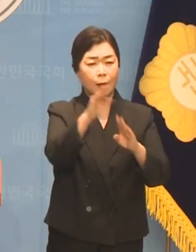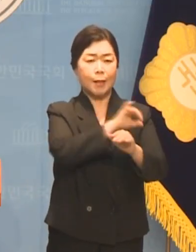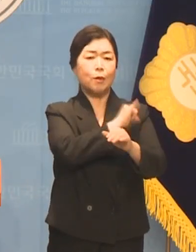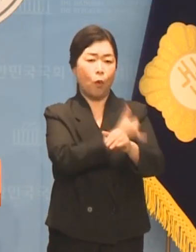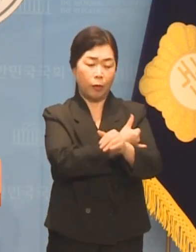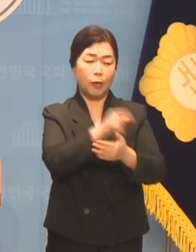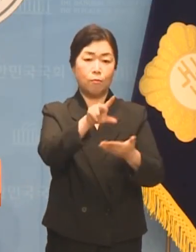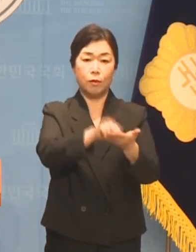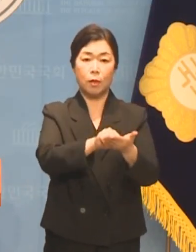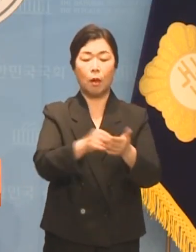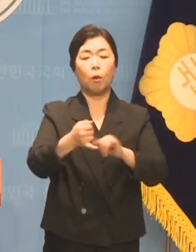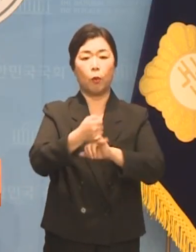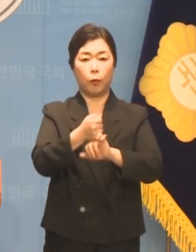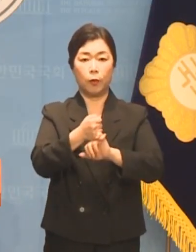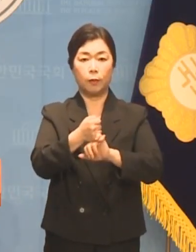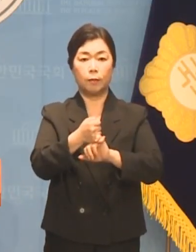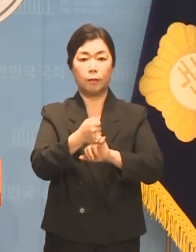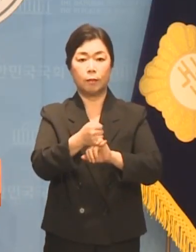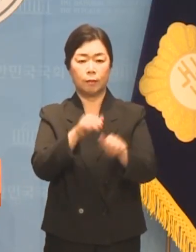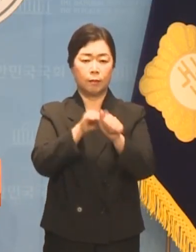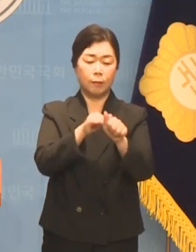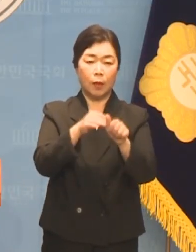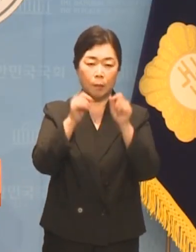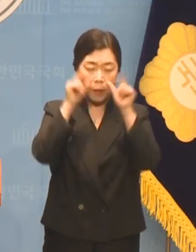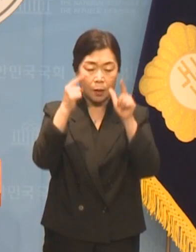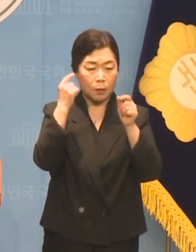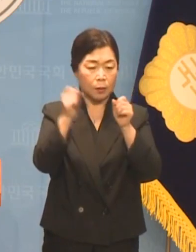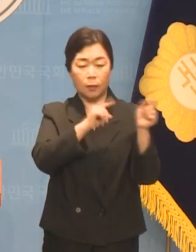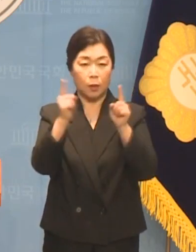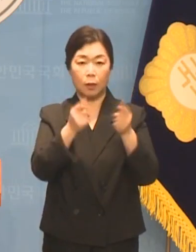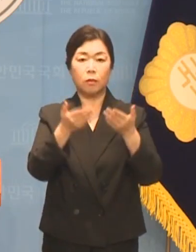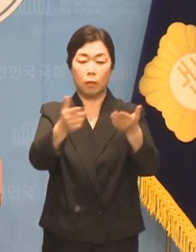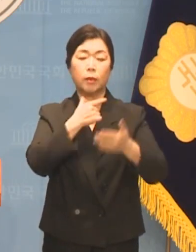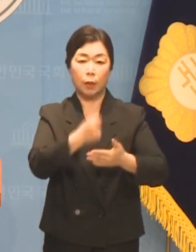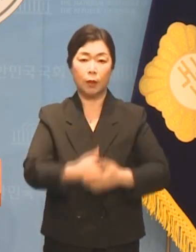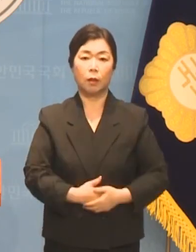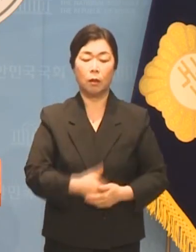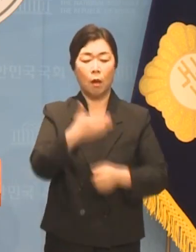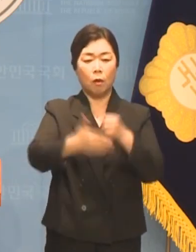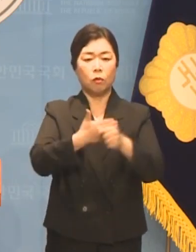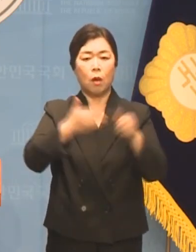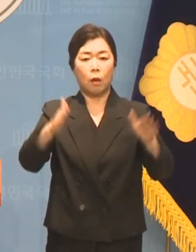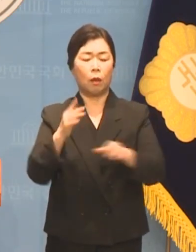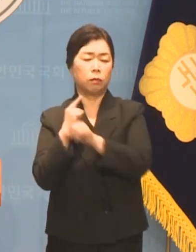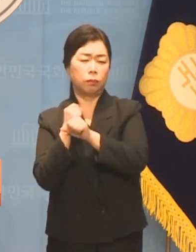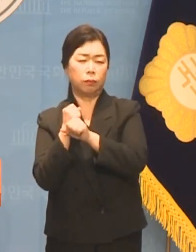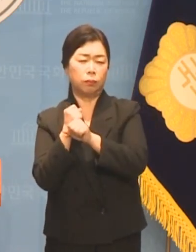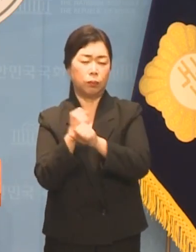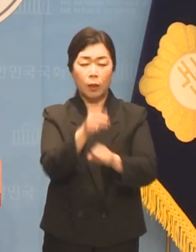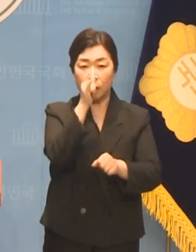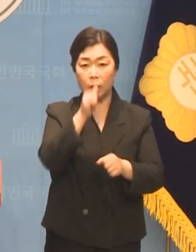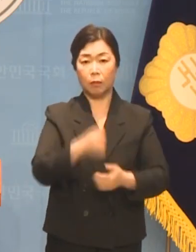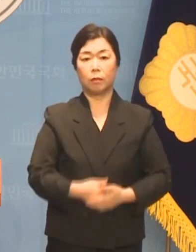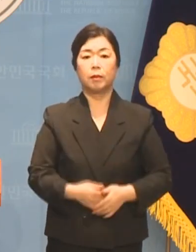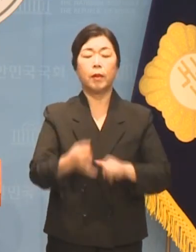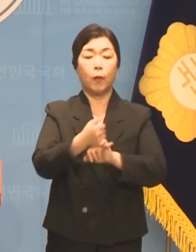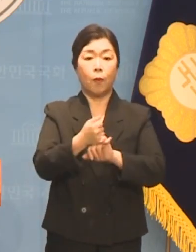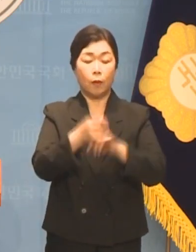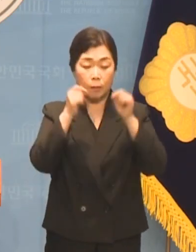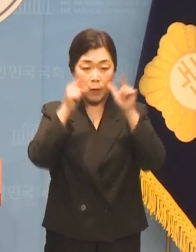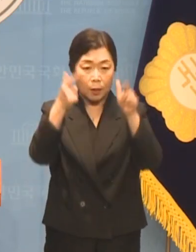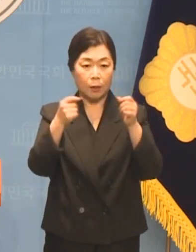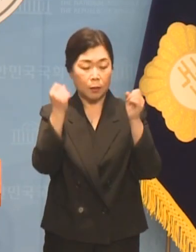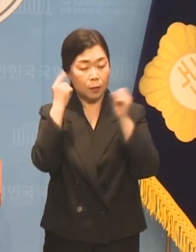북한인권재단 반드시 깨우겠습니다. 9년 동안 발목 잡고 잠자고 있습니다. 반드시